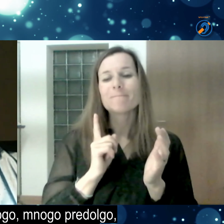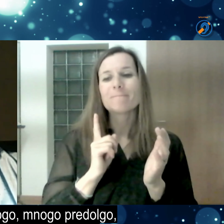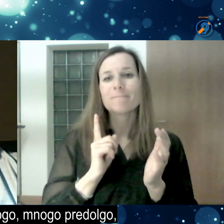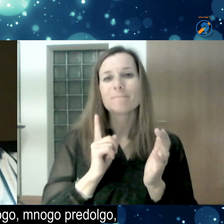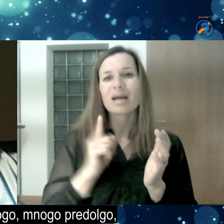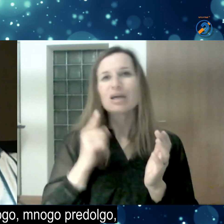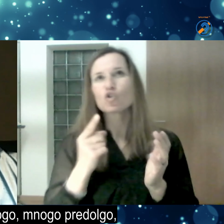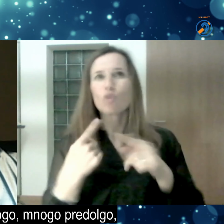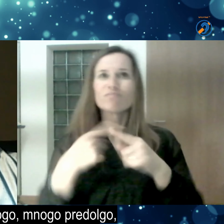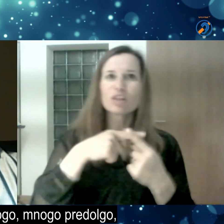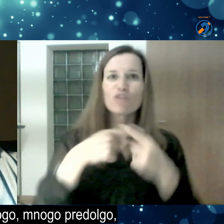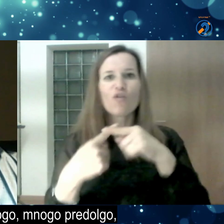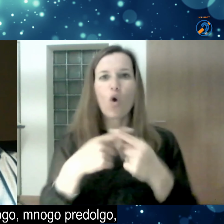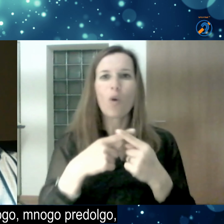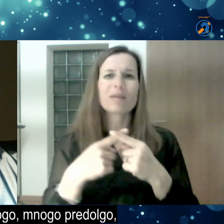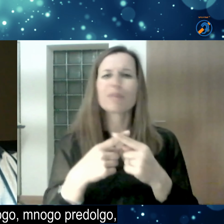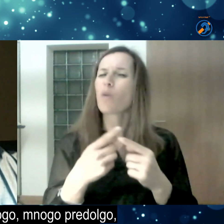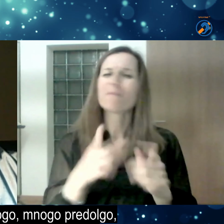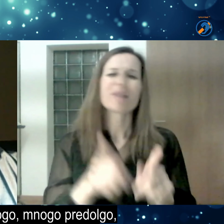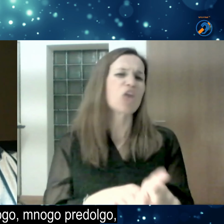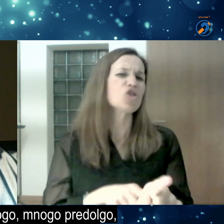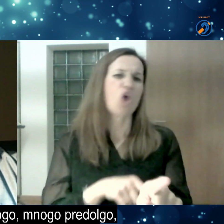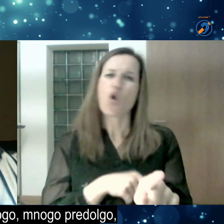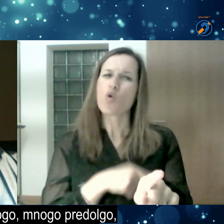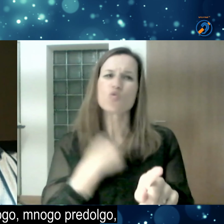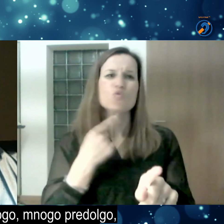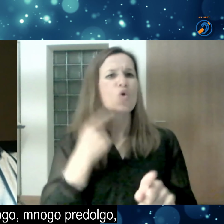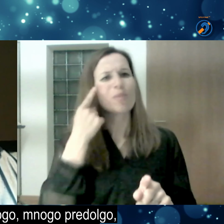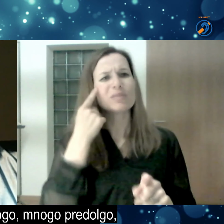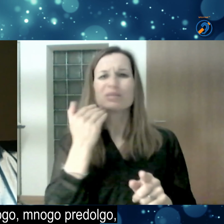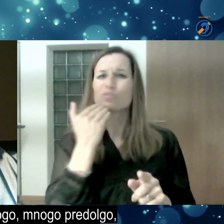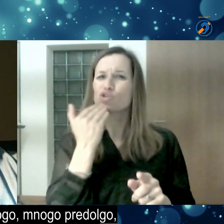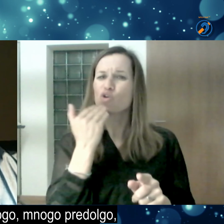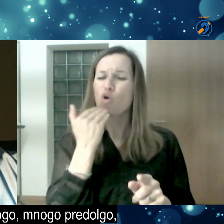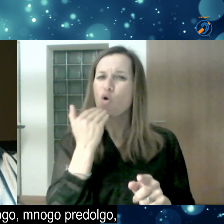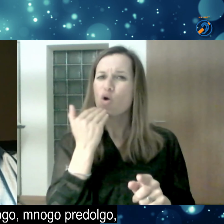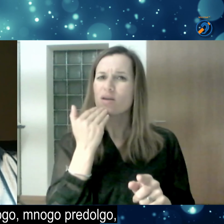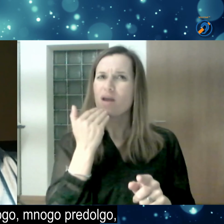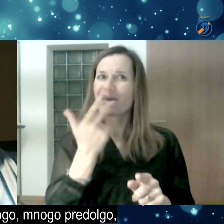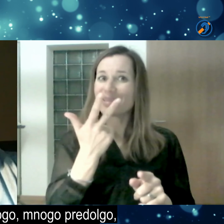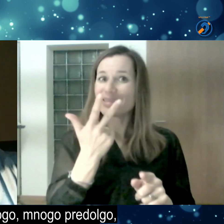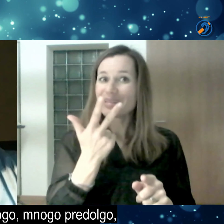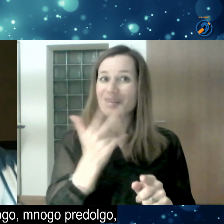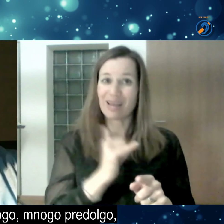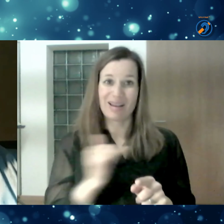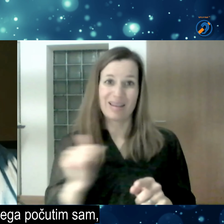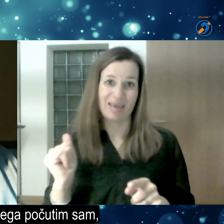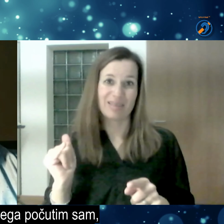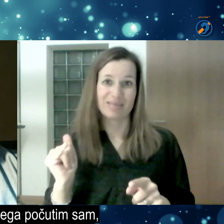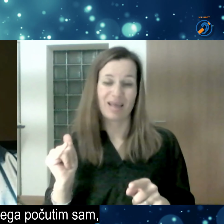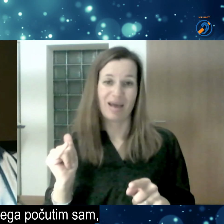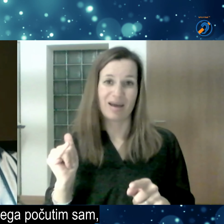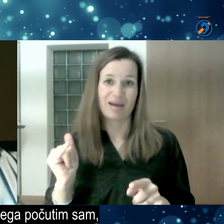tehtanje mnogo predolgo. Zdi se mi, da kar skoraj polna 3 leta.